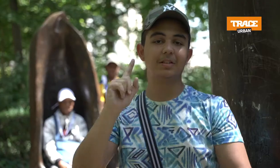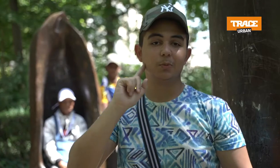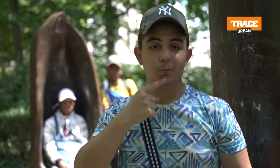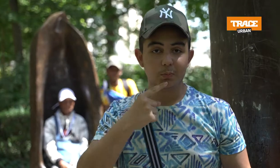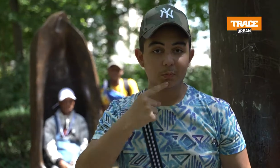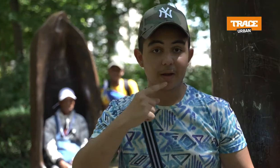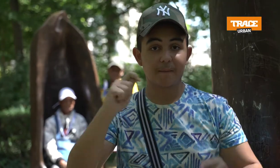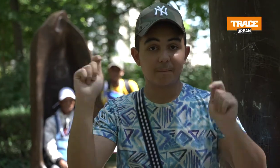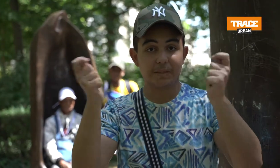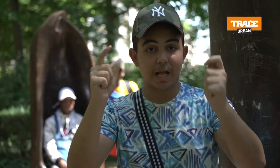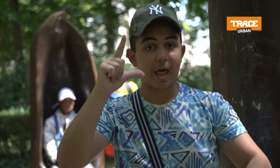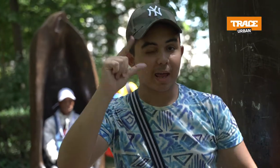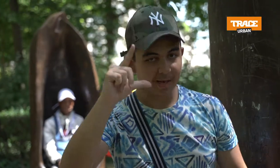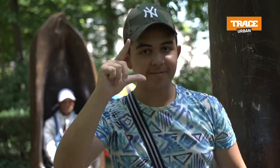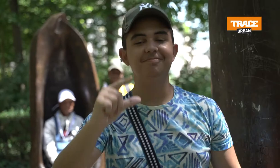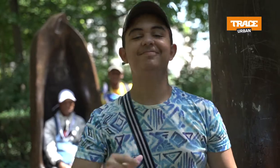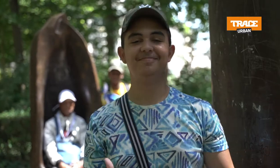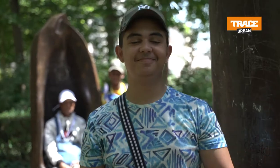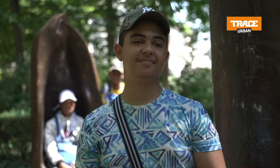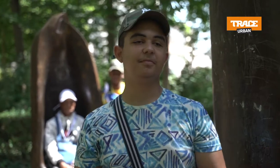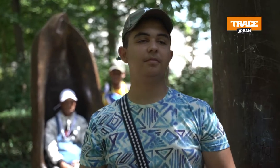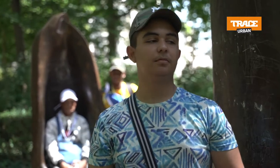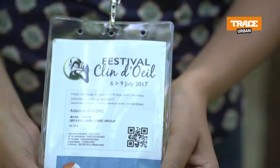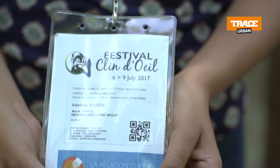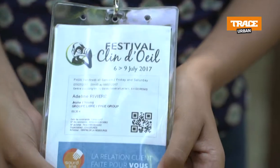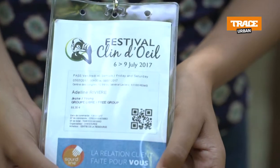Pourquoi on est venu ici spécialement? On est venu au Festival Clin d'œil.